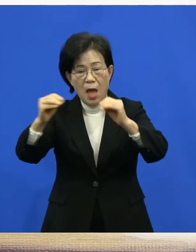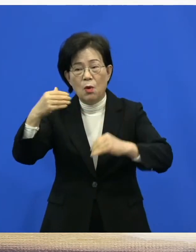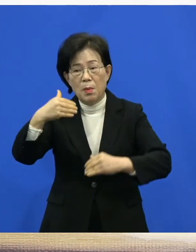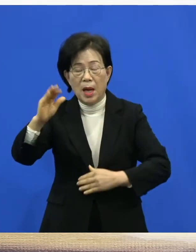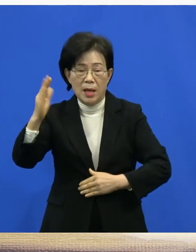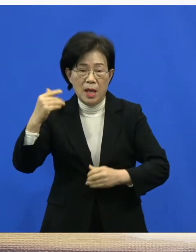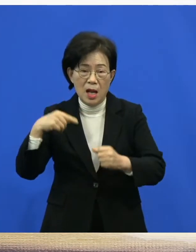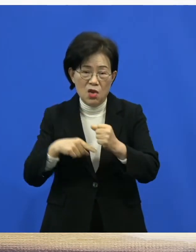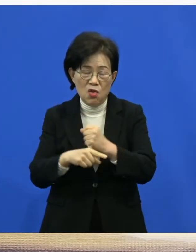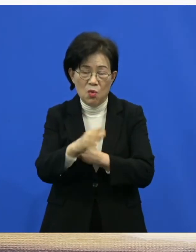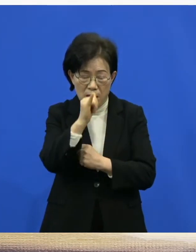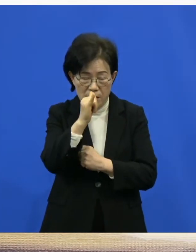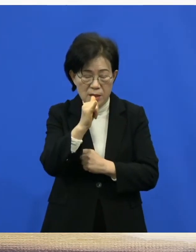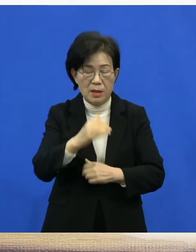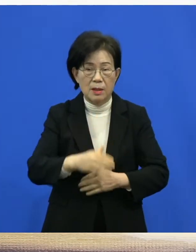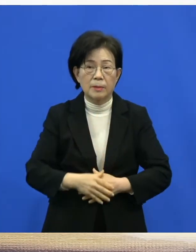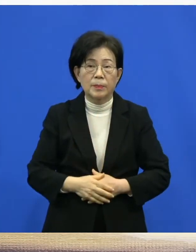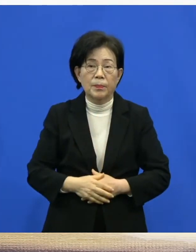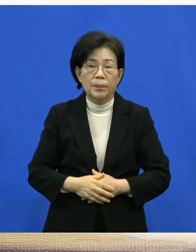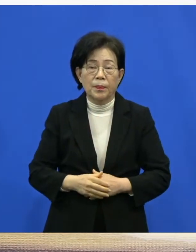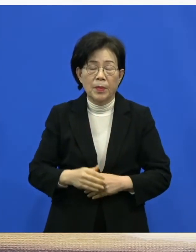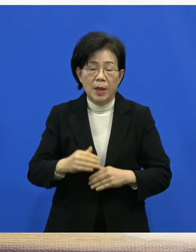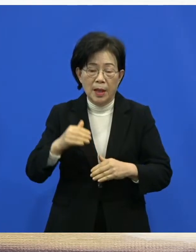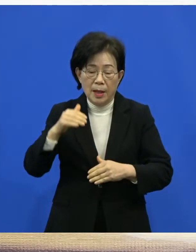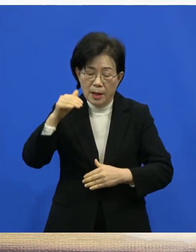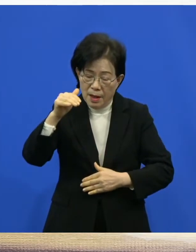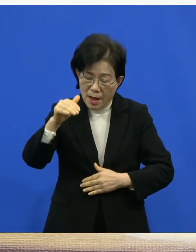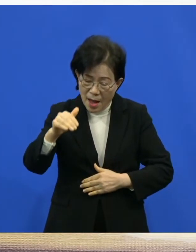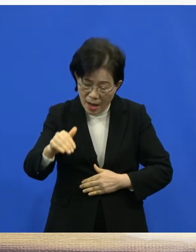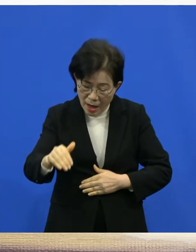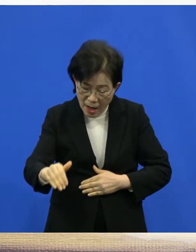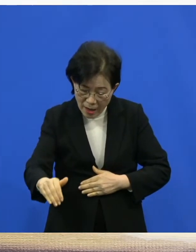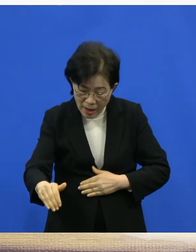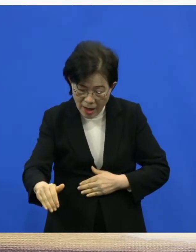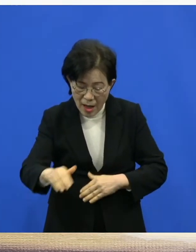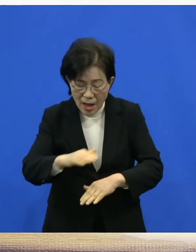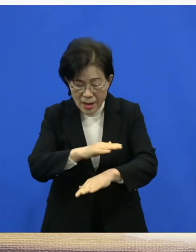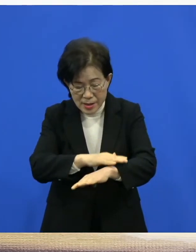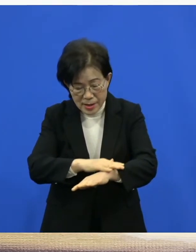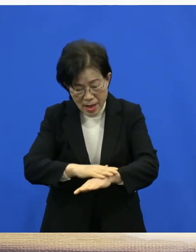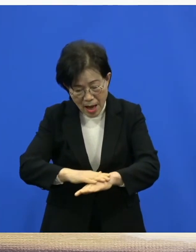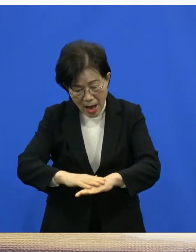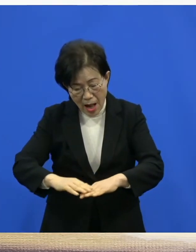여러분, 내려가는 것만이 전부가 아니요. 내려갈 때 잘 내려가야 돼요.